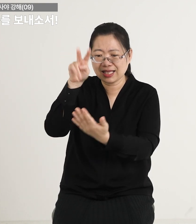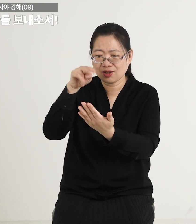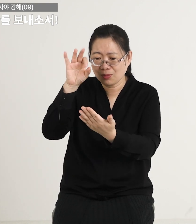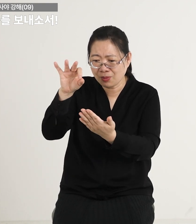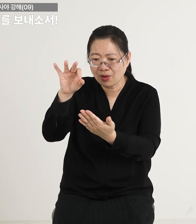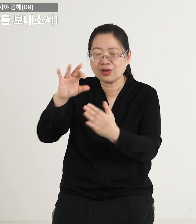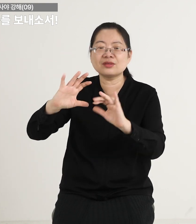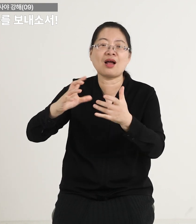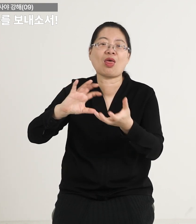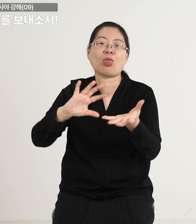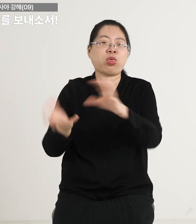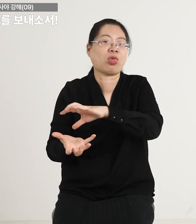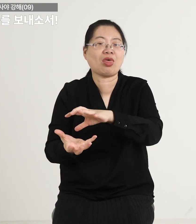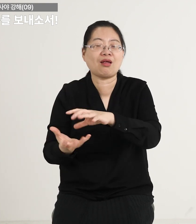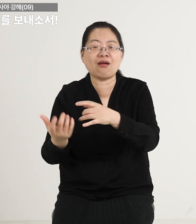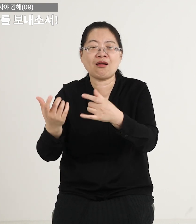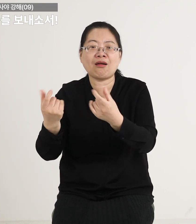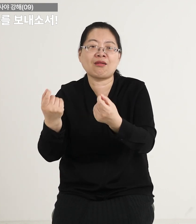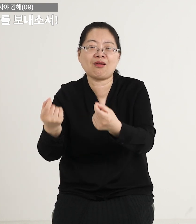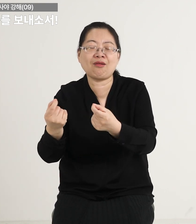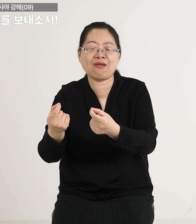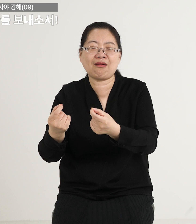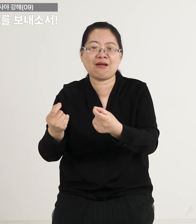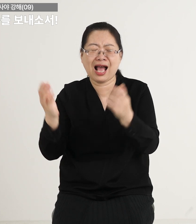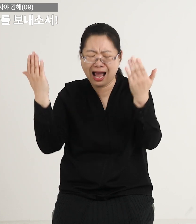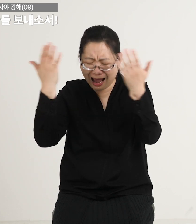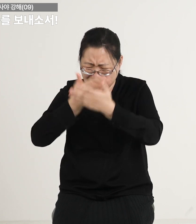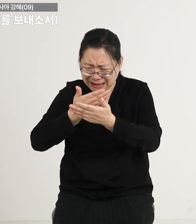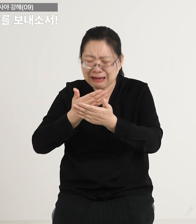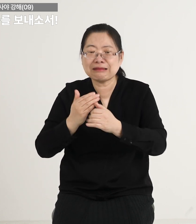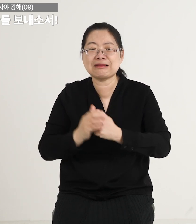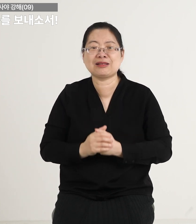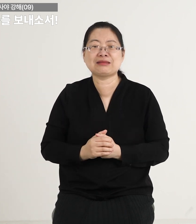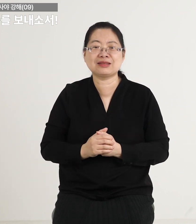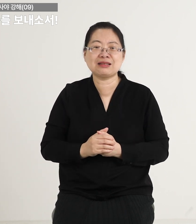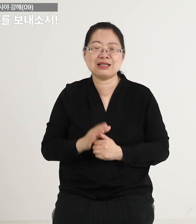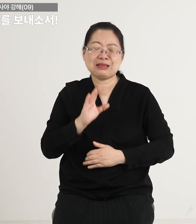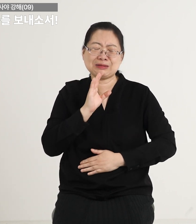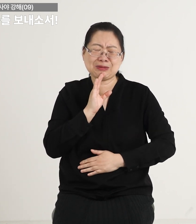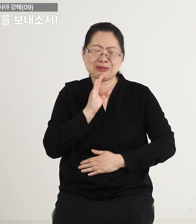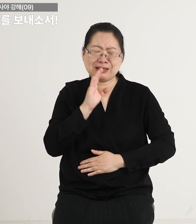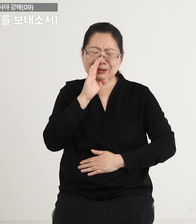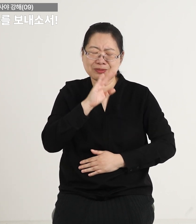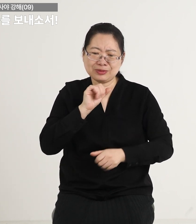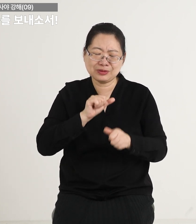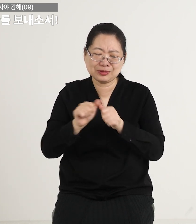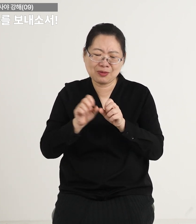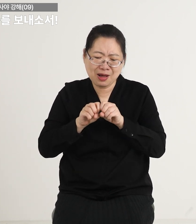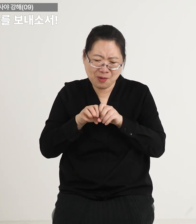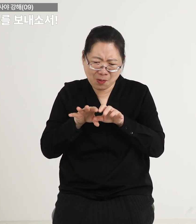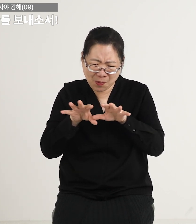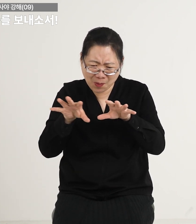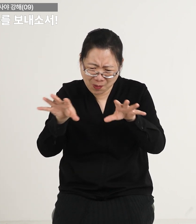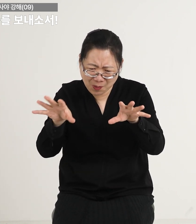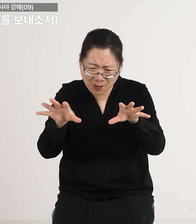같았어요. 얼마나 많은 흉흉한 소문들이 떠돌았는지 알 수가